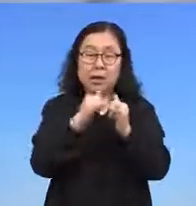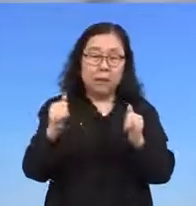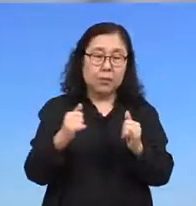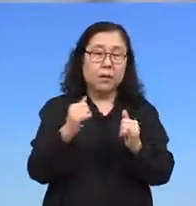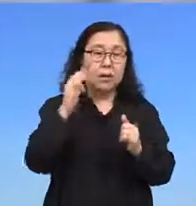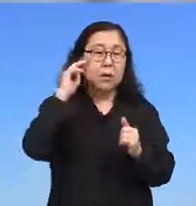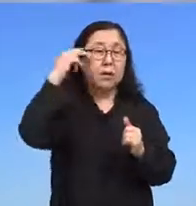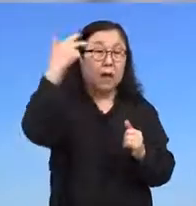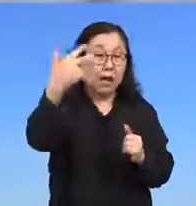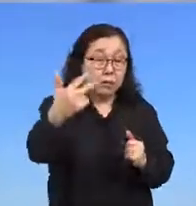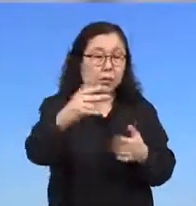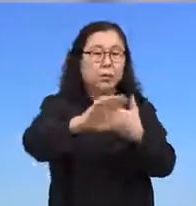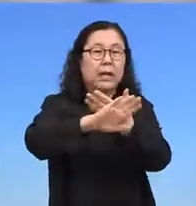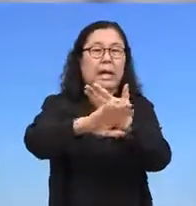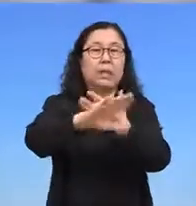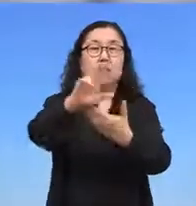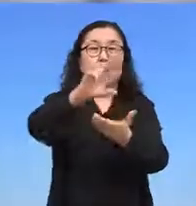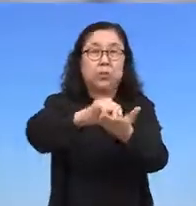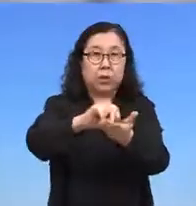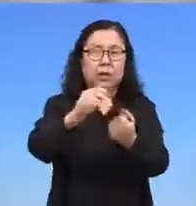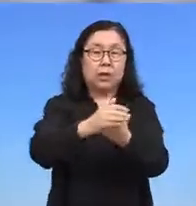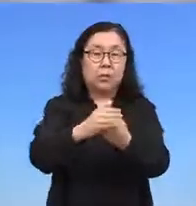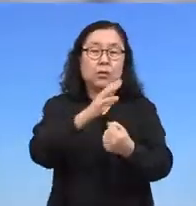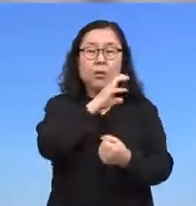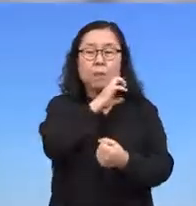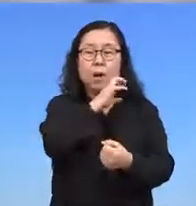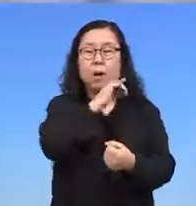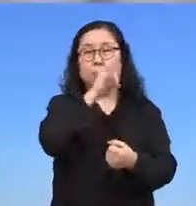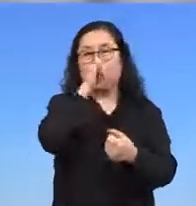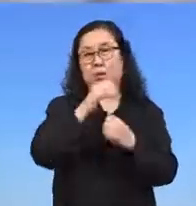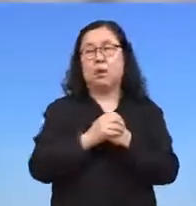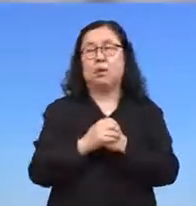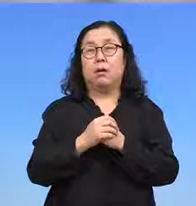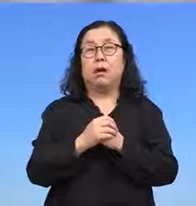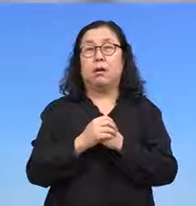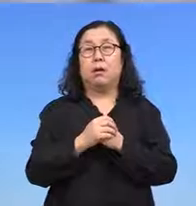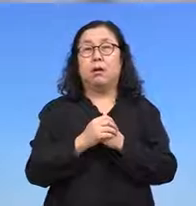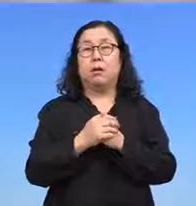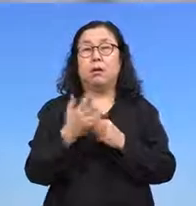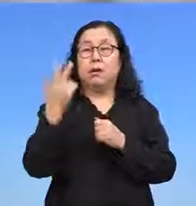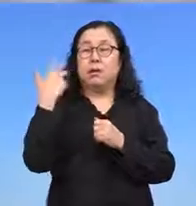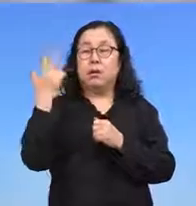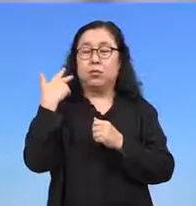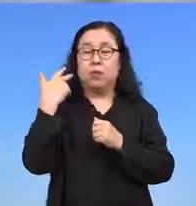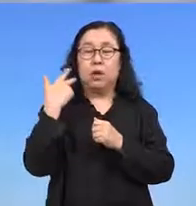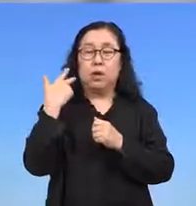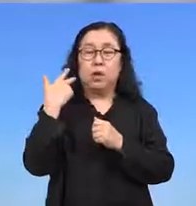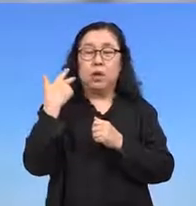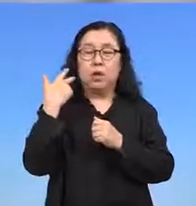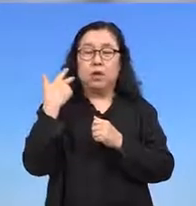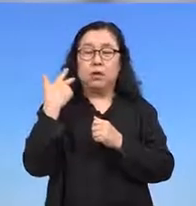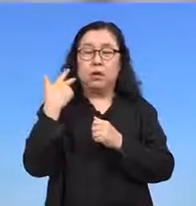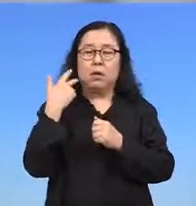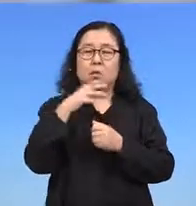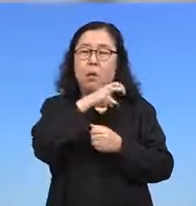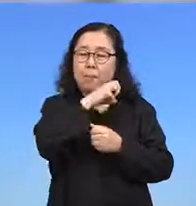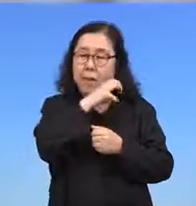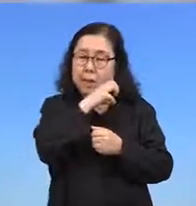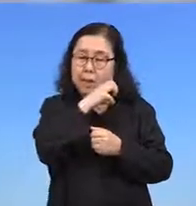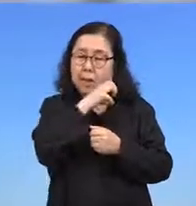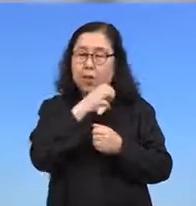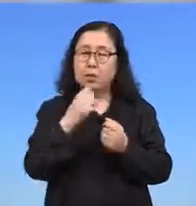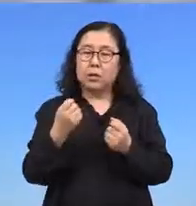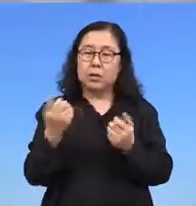사람요, 그 다음 주에 저 문제로 또 원망하고 있습니다. 똑같은 일인데 지난주에 그 원망할 수 있는 사안을 너그럽게